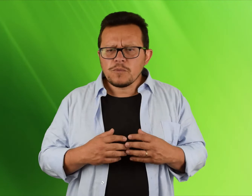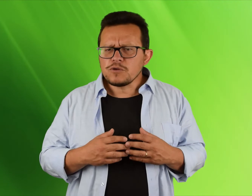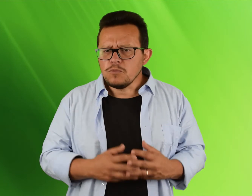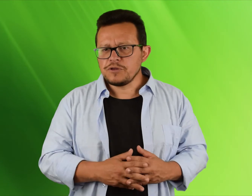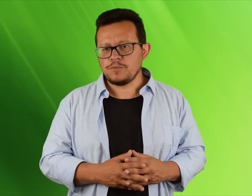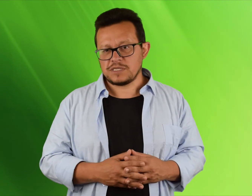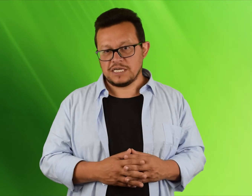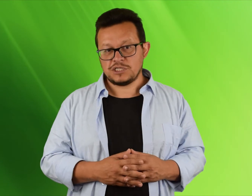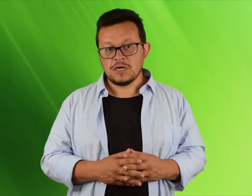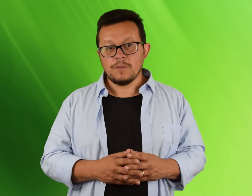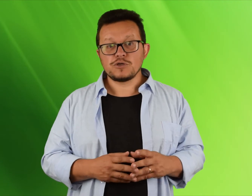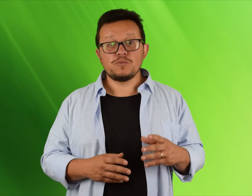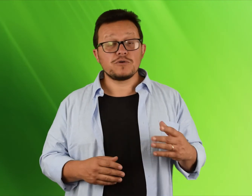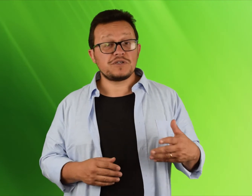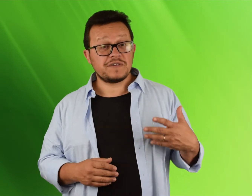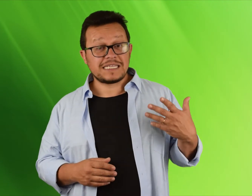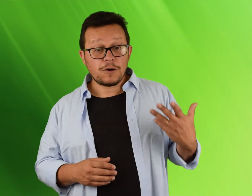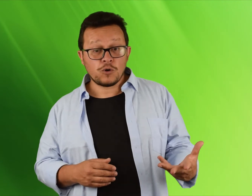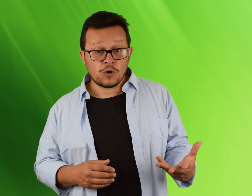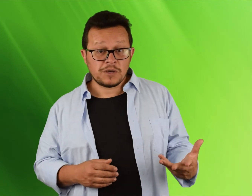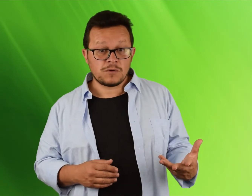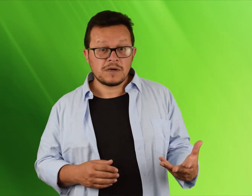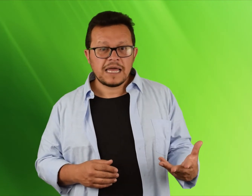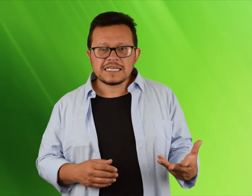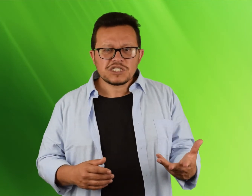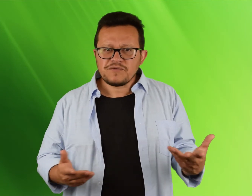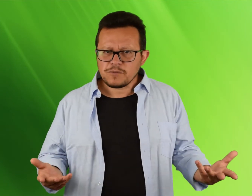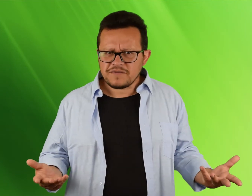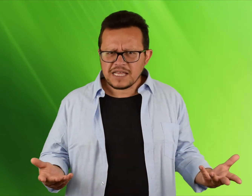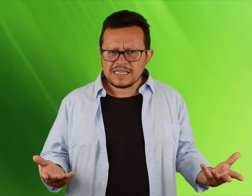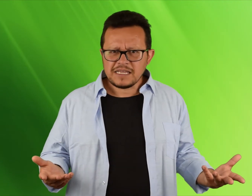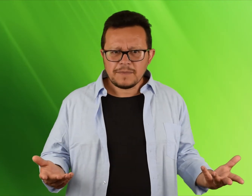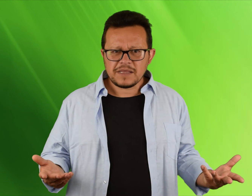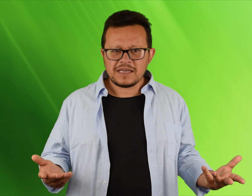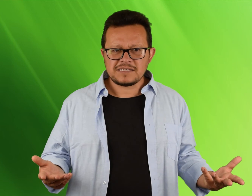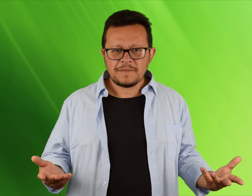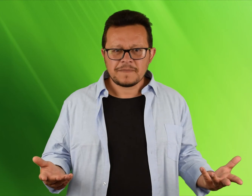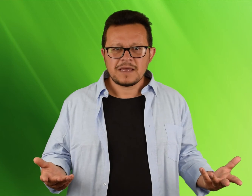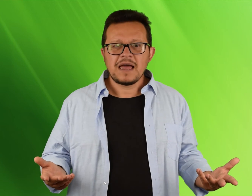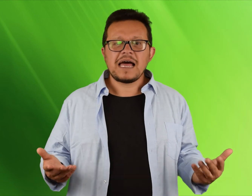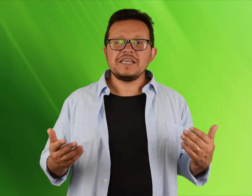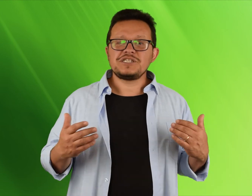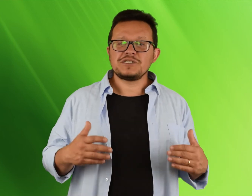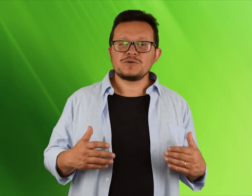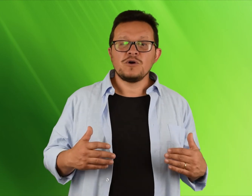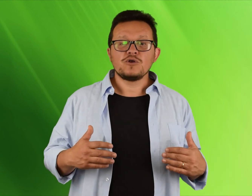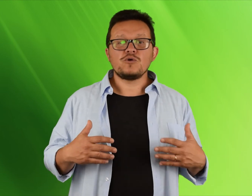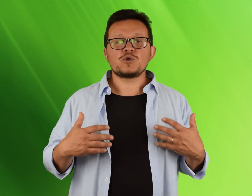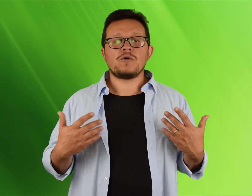momento muito importante, pois do ponto de vista econômico, essa já foi uma verdadeira independência. Além disso, Dom João